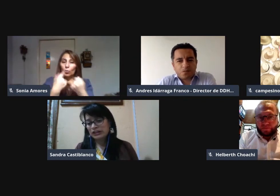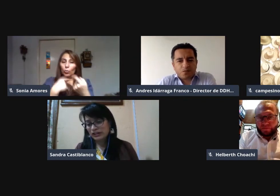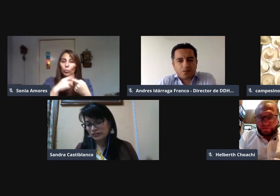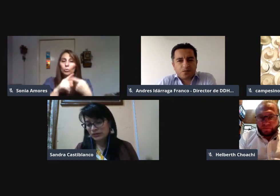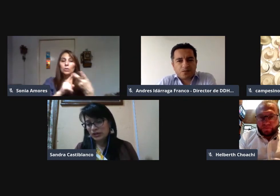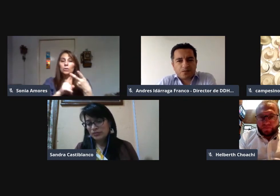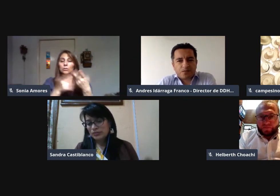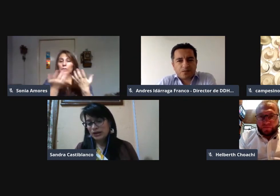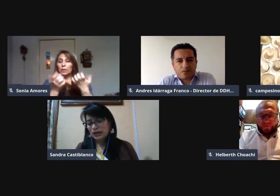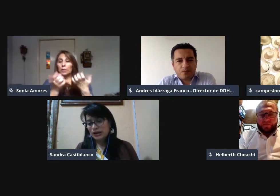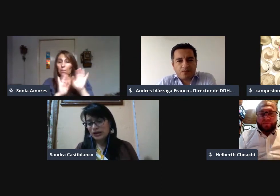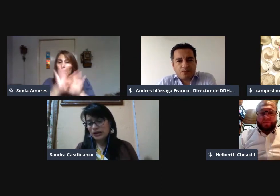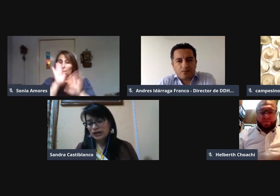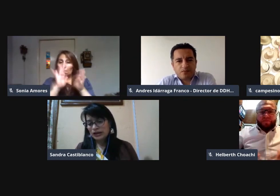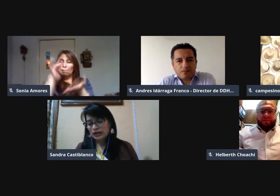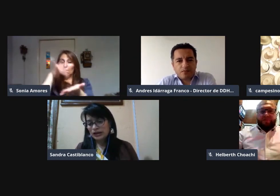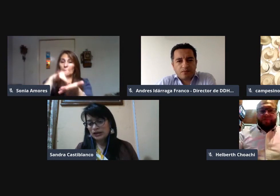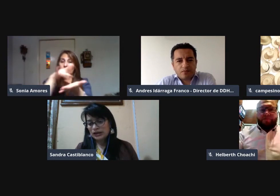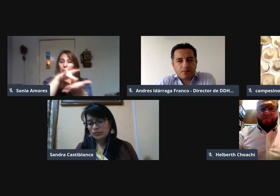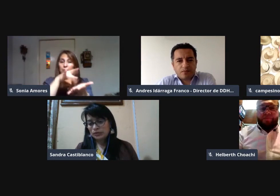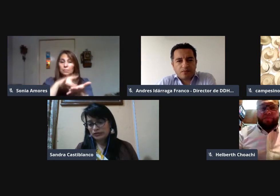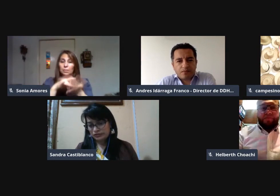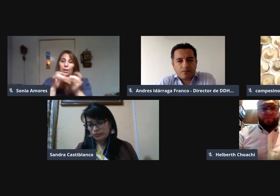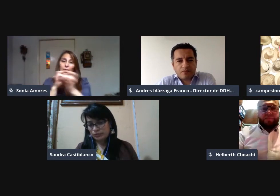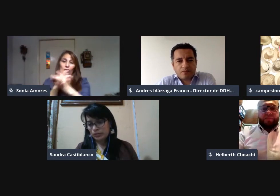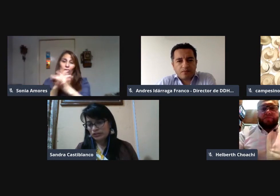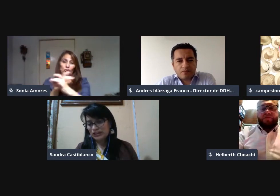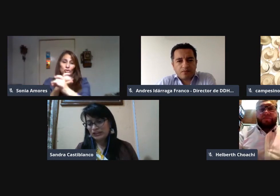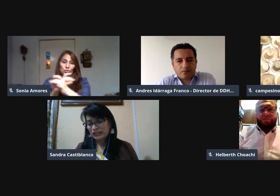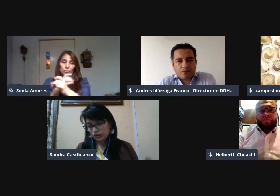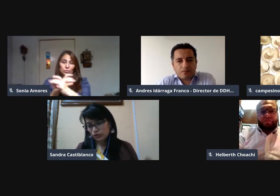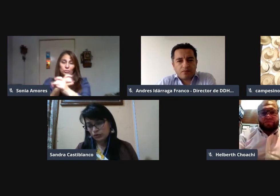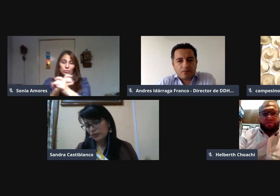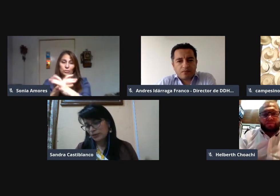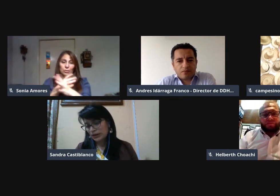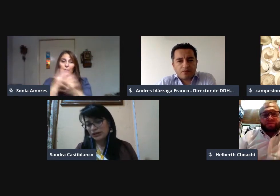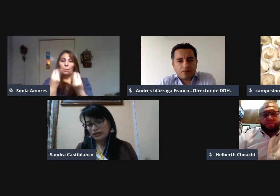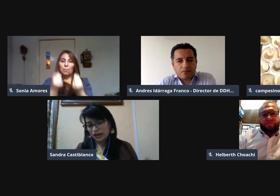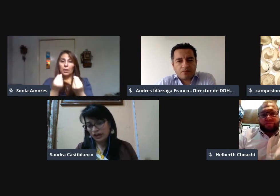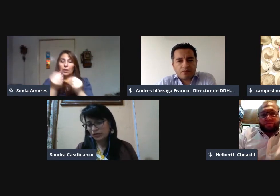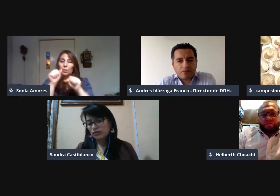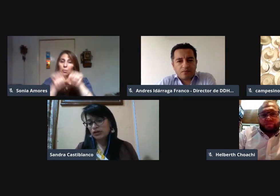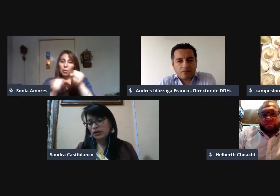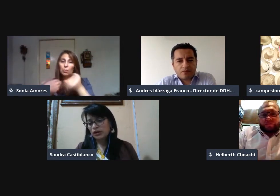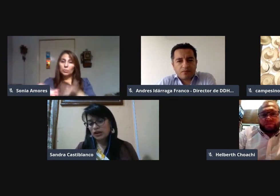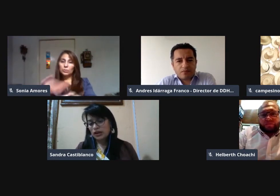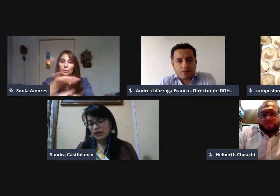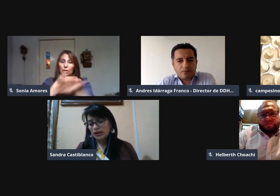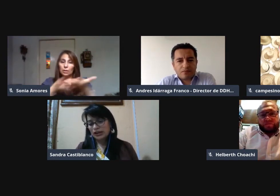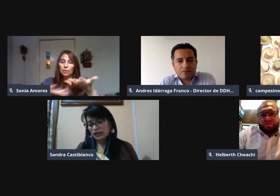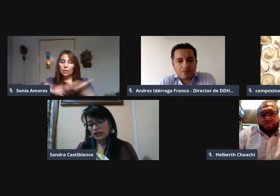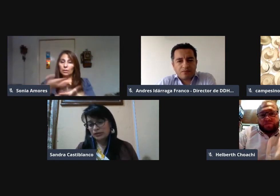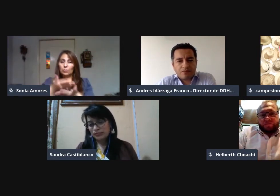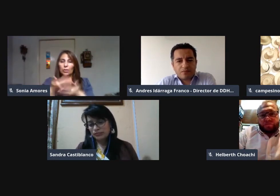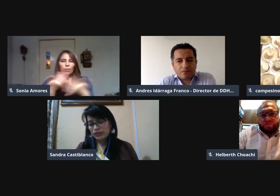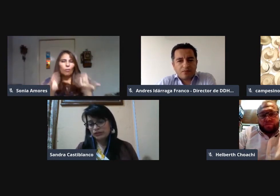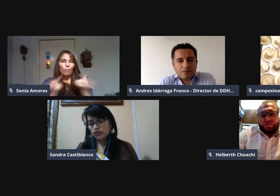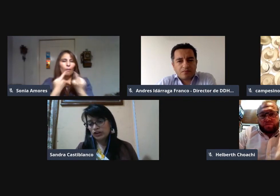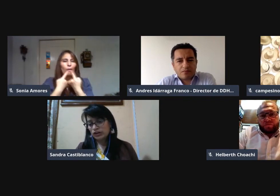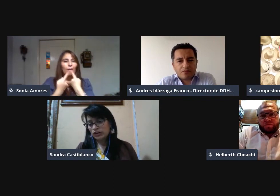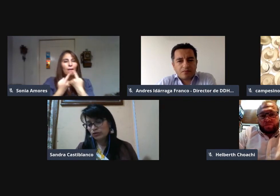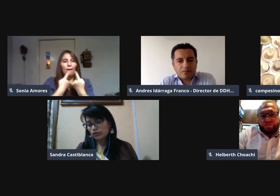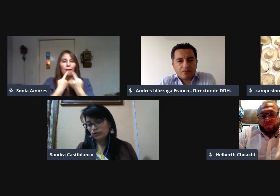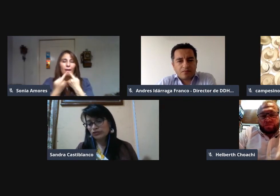a través del chat para que, pues, podamos interactuar a manera de diálogo y a manera